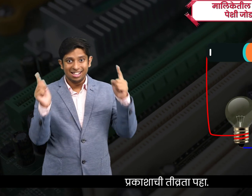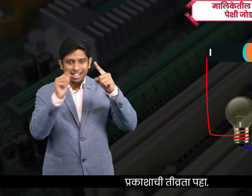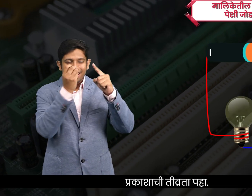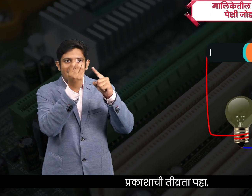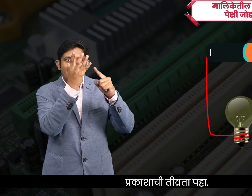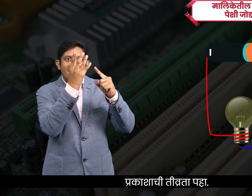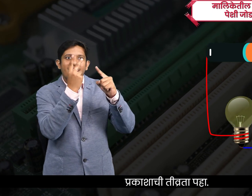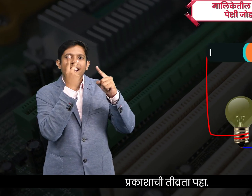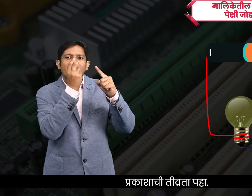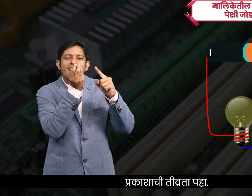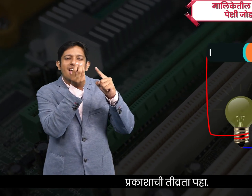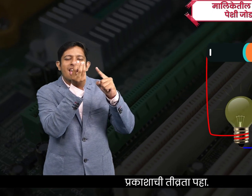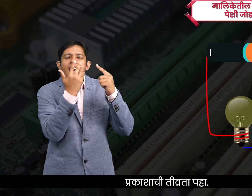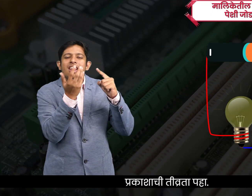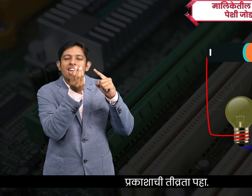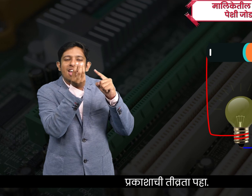प्रकाशाची तीव्रता पहा.